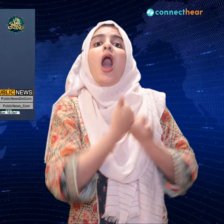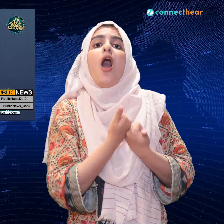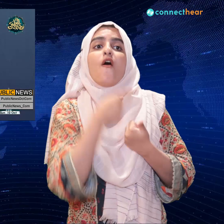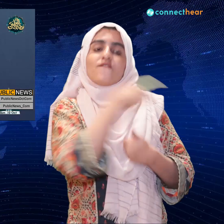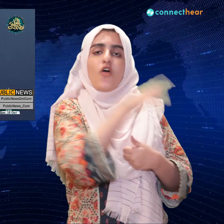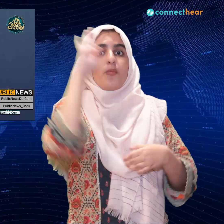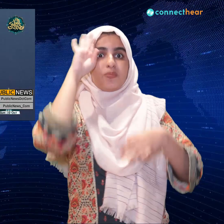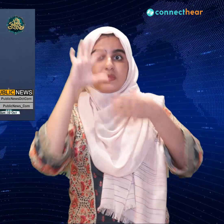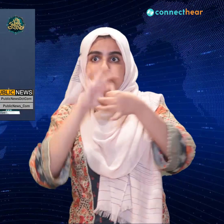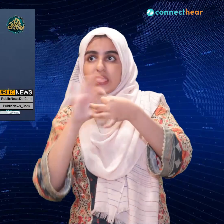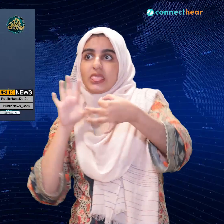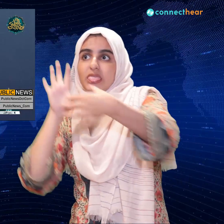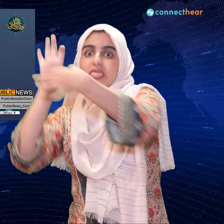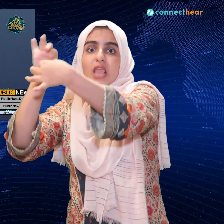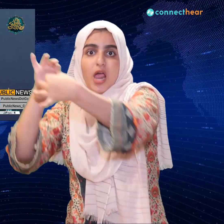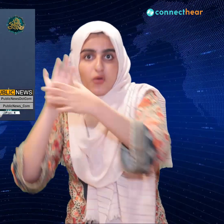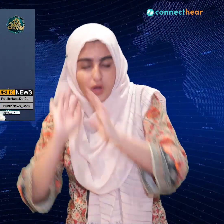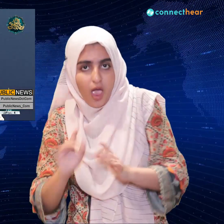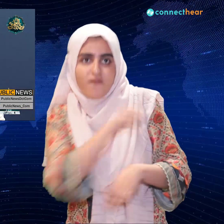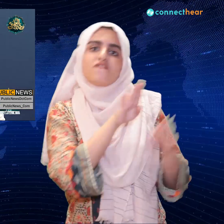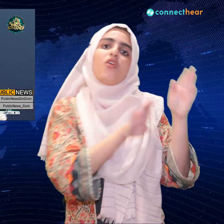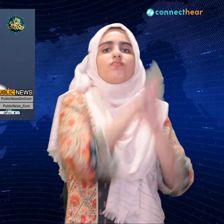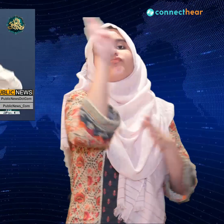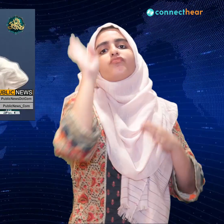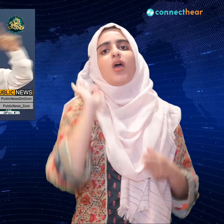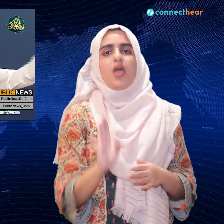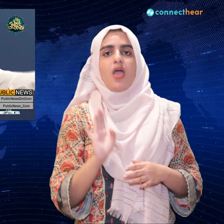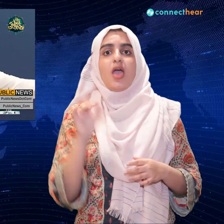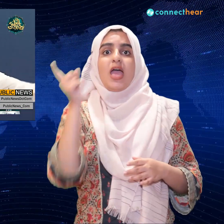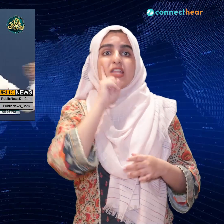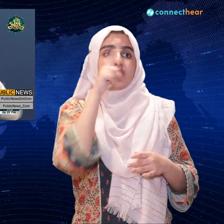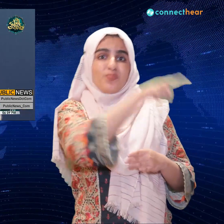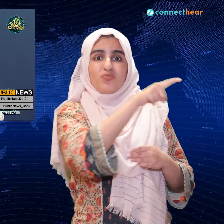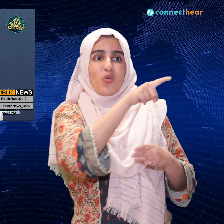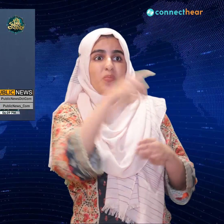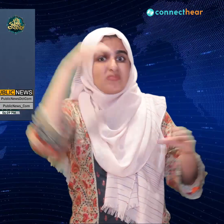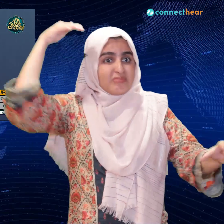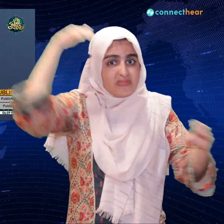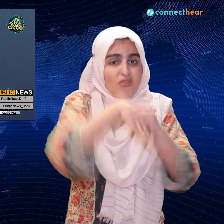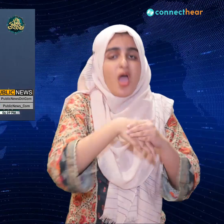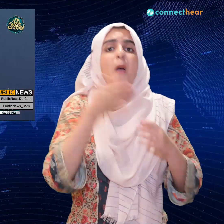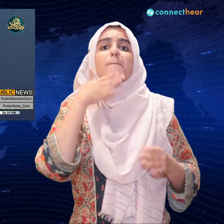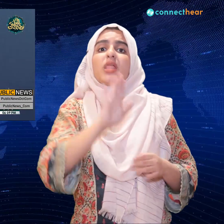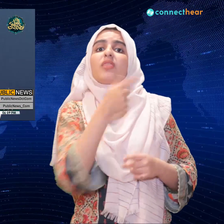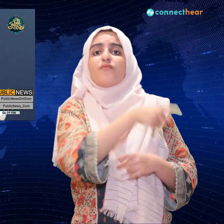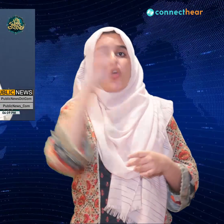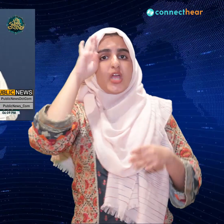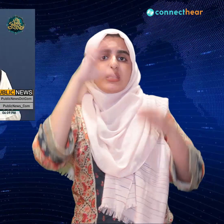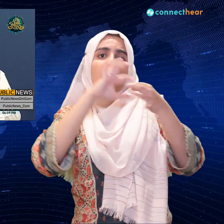واپس مدینہ کی ریاست کے اصولوں پہ جا کے اٹھتا ہے، جب گرتا ہے ان سے جب دور چلا جاتا ہے. تو میں نے فیصلہ